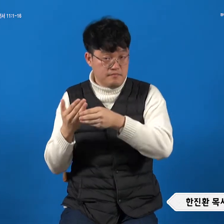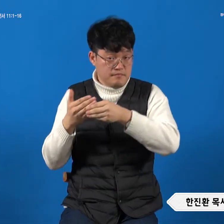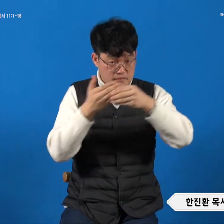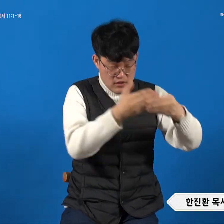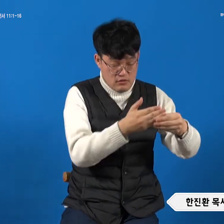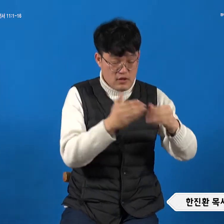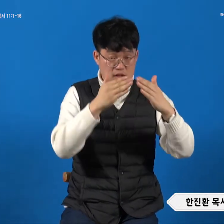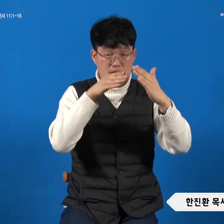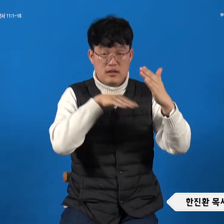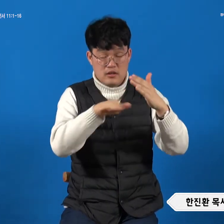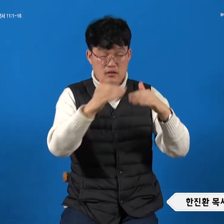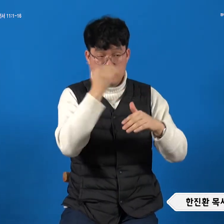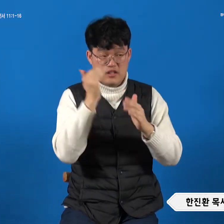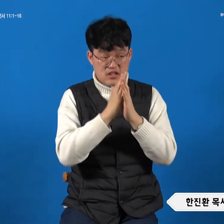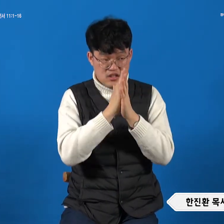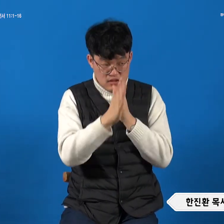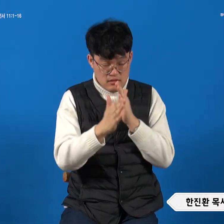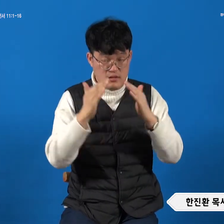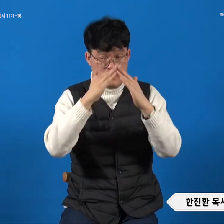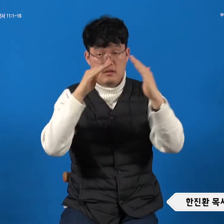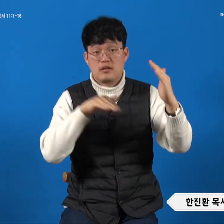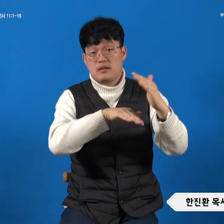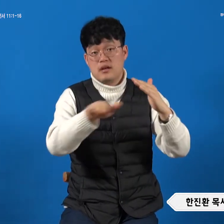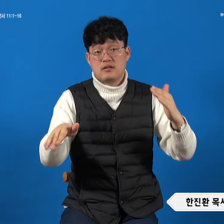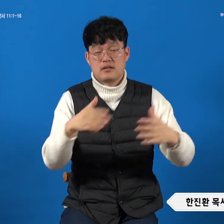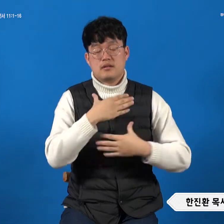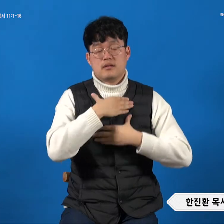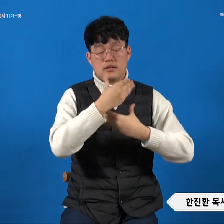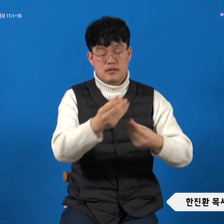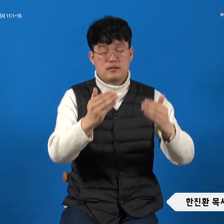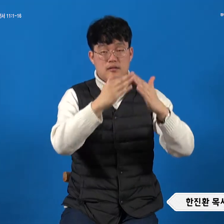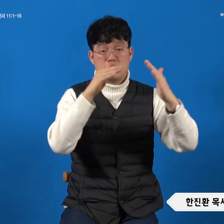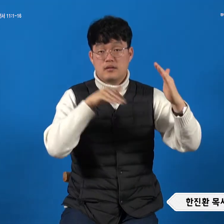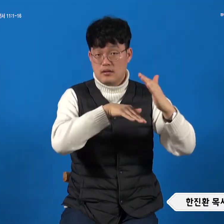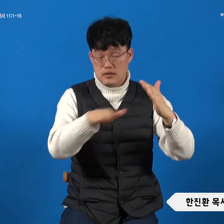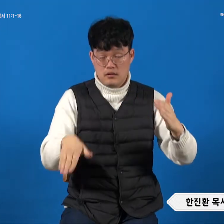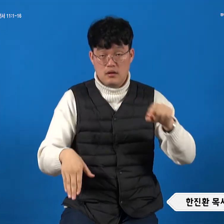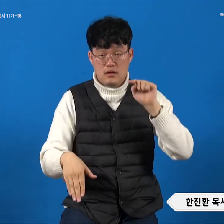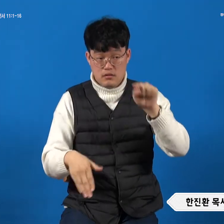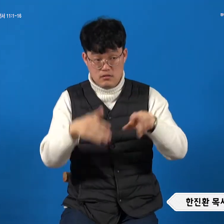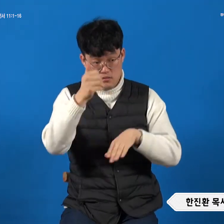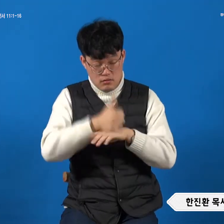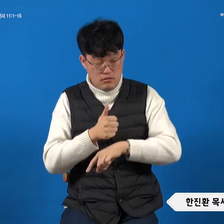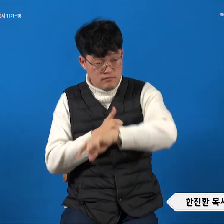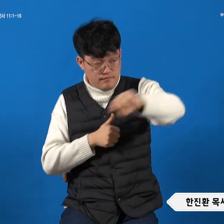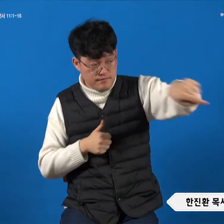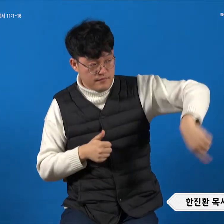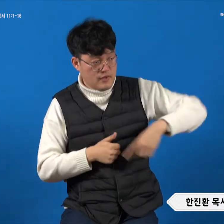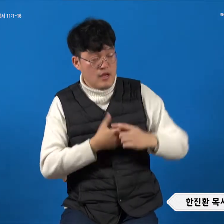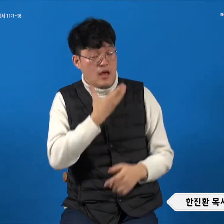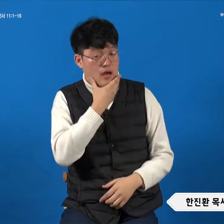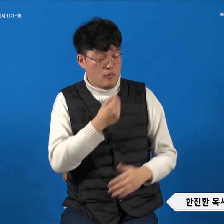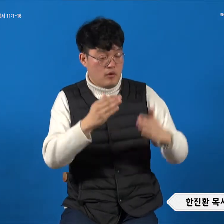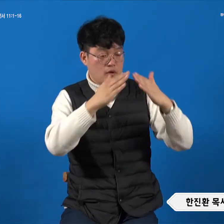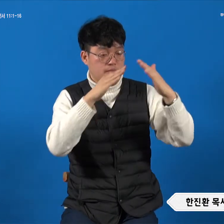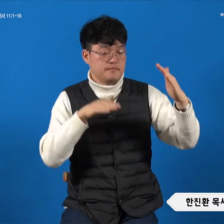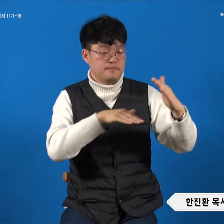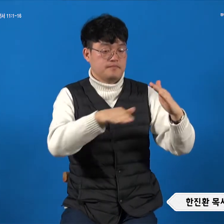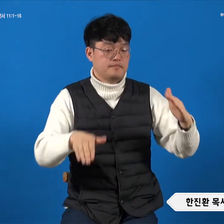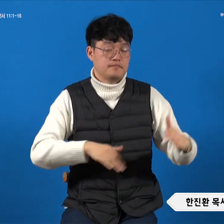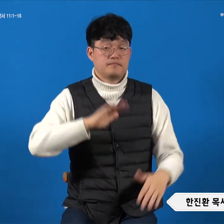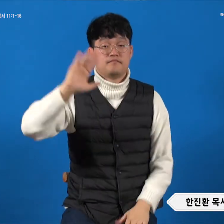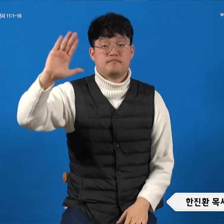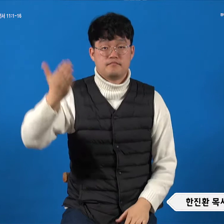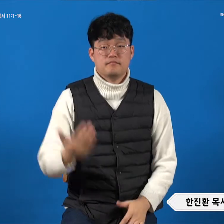가정, 질서가 잡혀있는 가정, 그런 가정이 안정된 가정이고 결국은 그런 가정이 행복한 가정이 되는